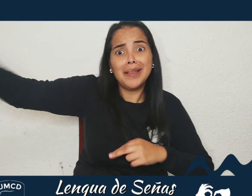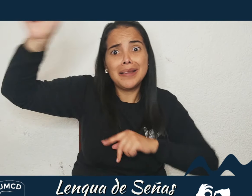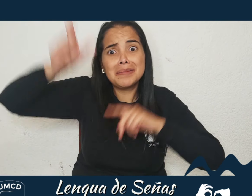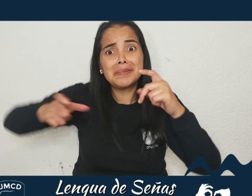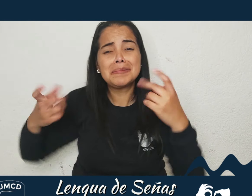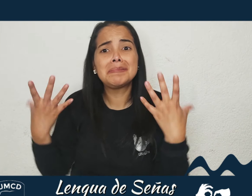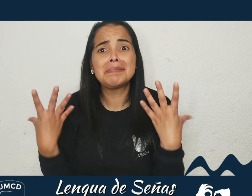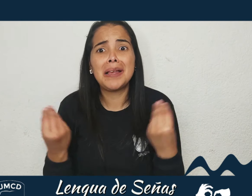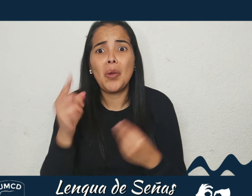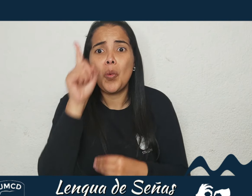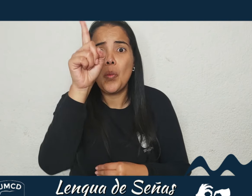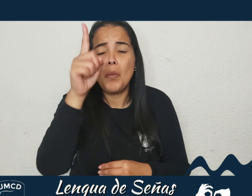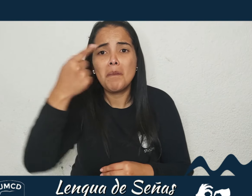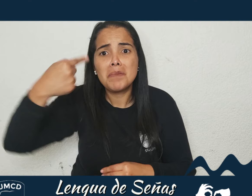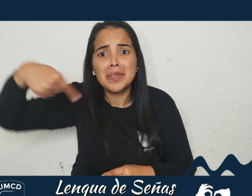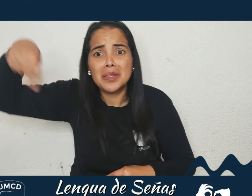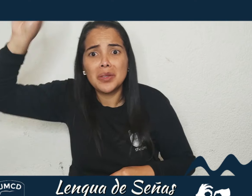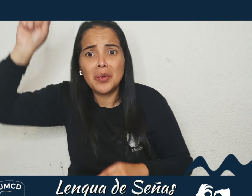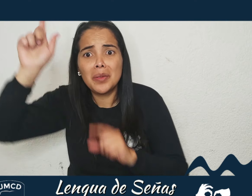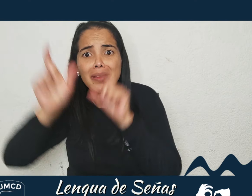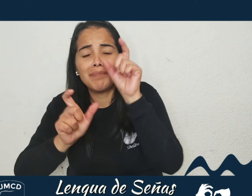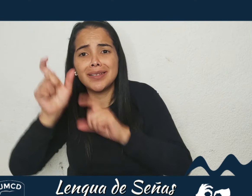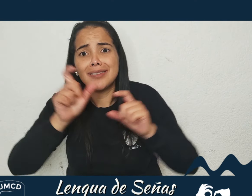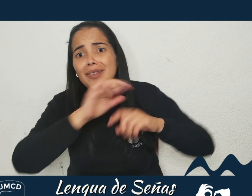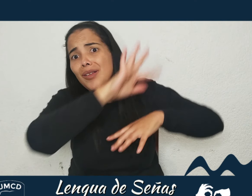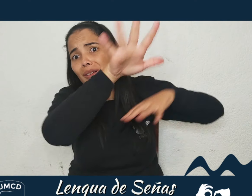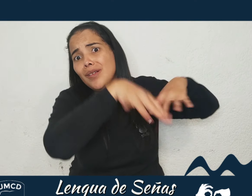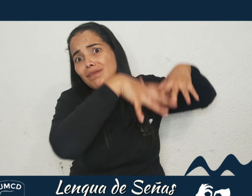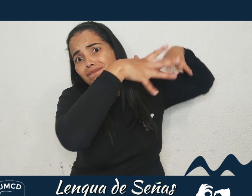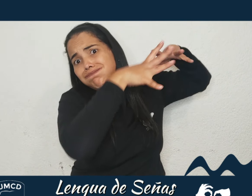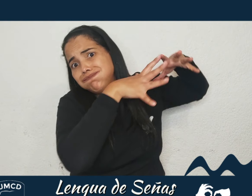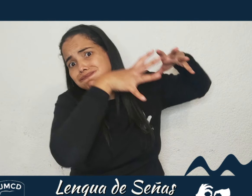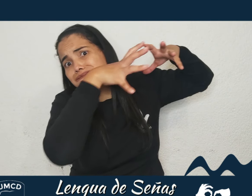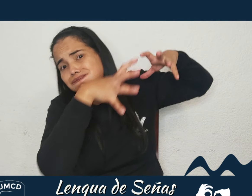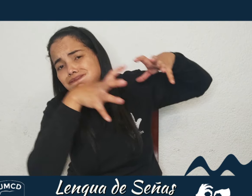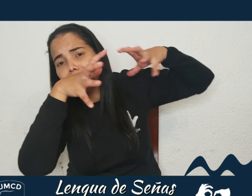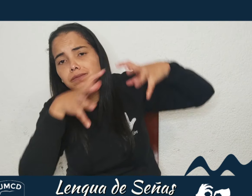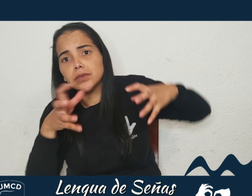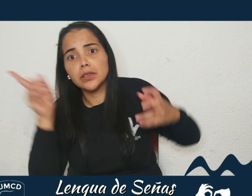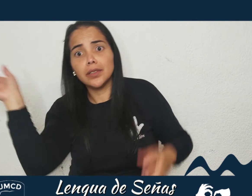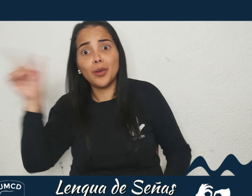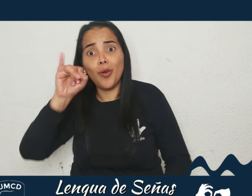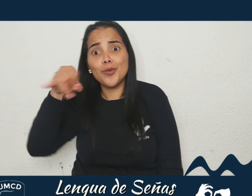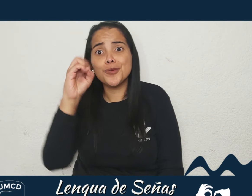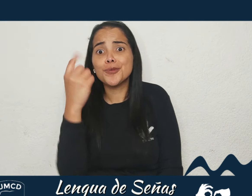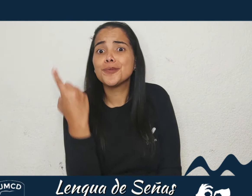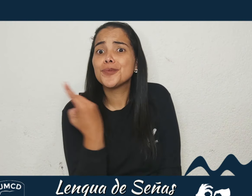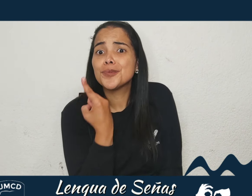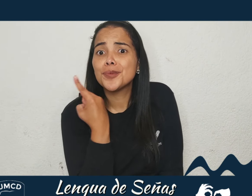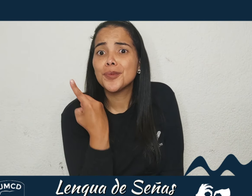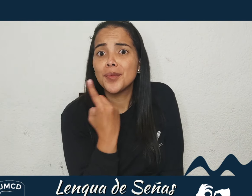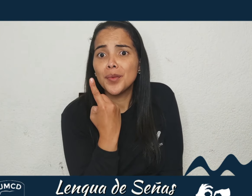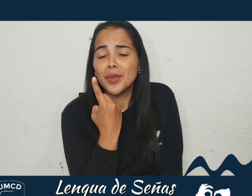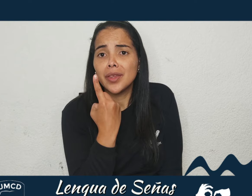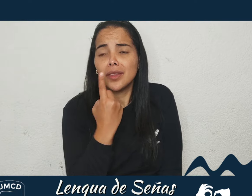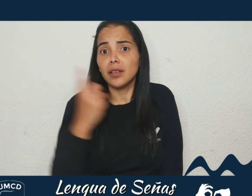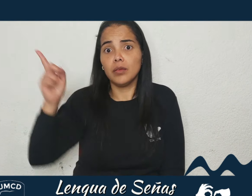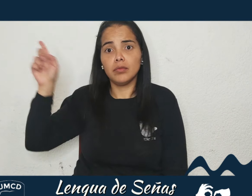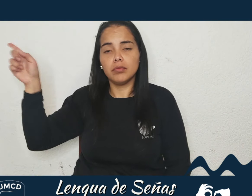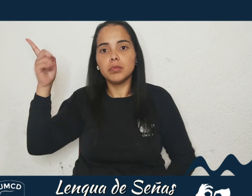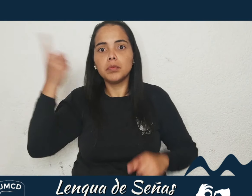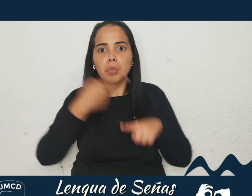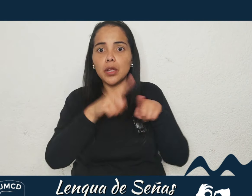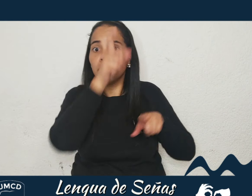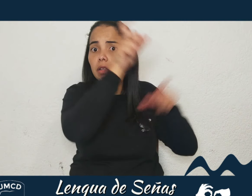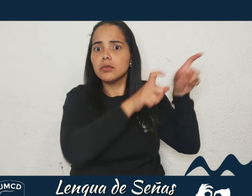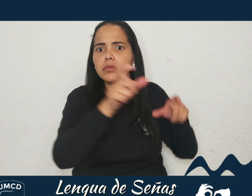más de 1 millón de personas que estaban siguiéndole día y noche y que esperaban ver las obras de Dios a la